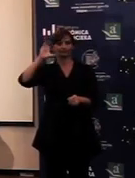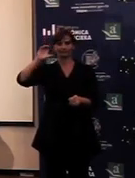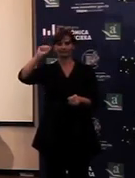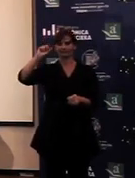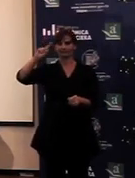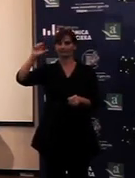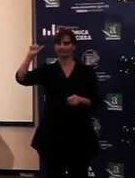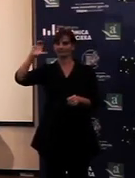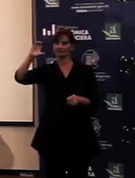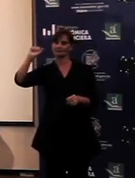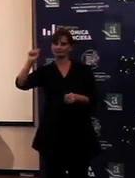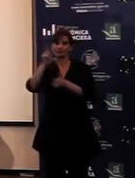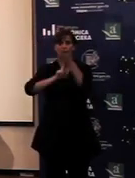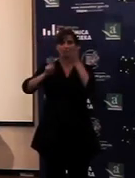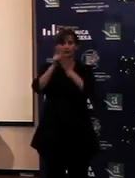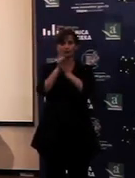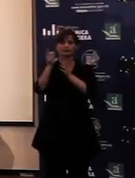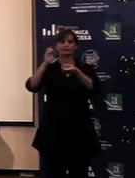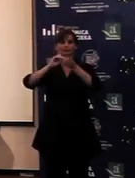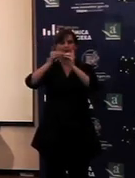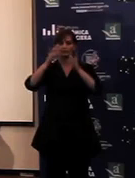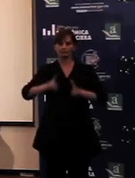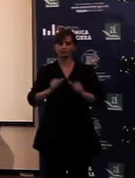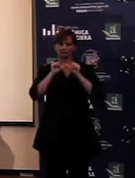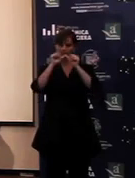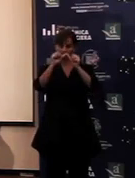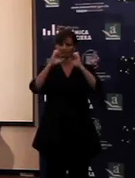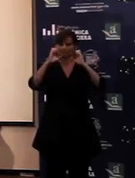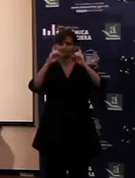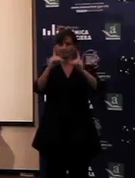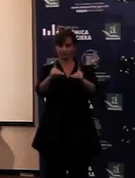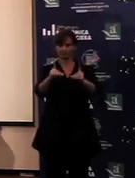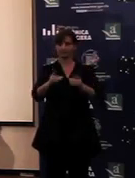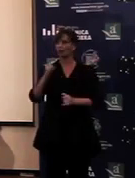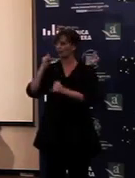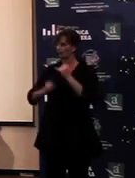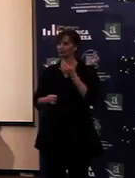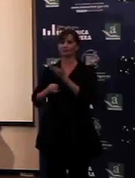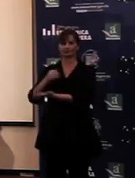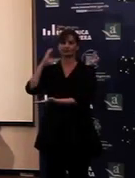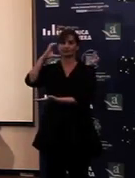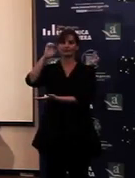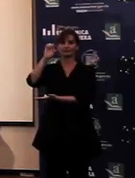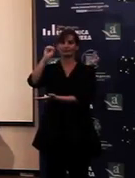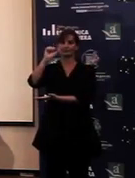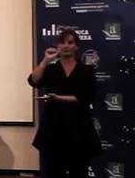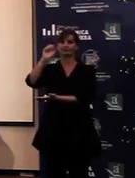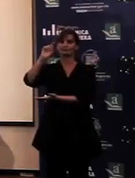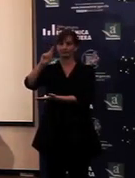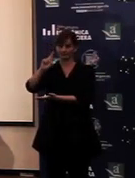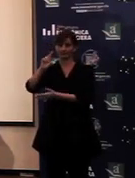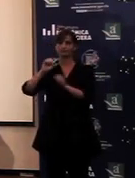Escuela de Educación Continuada de UNAPEC. Y por último, César Asiático, socio miembro de Junior Achievement